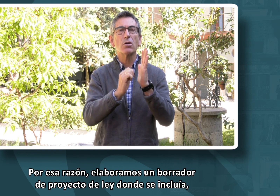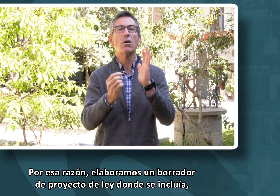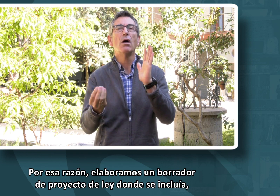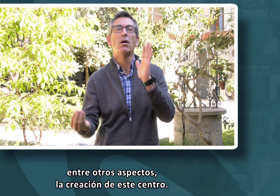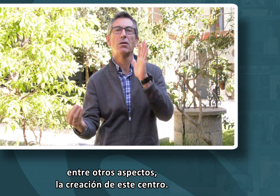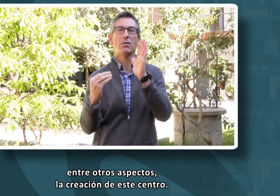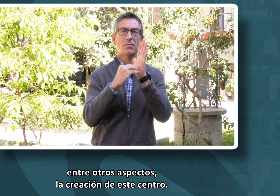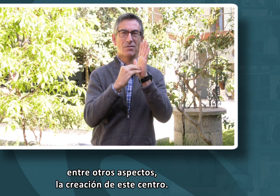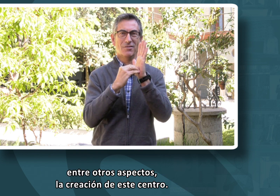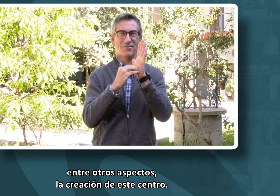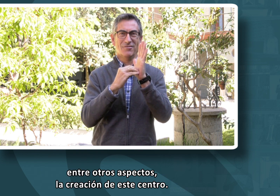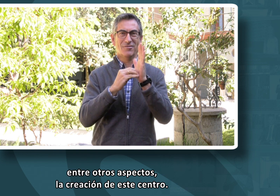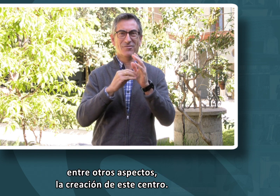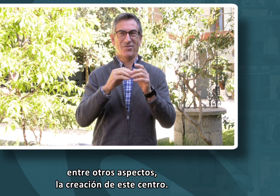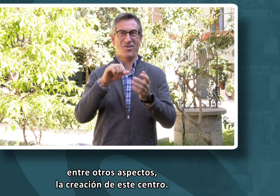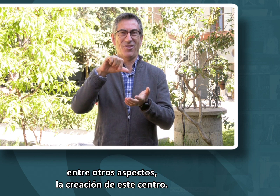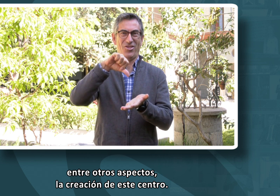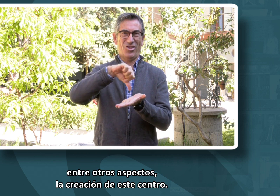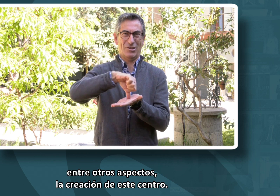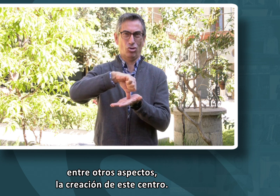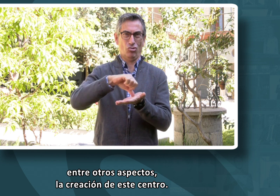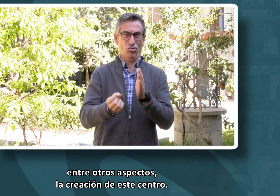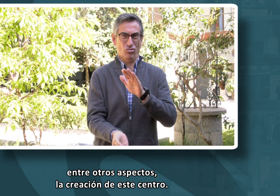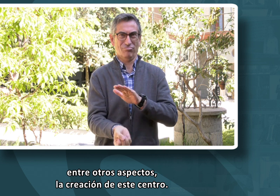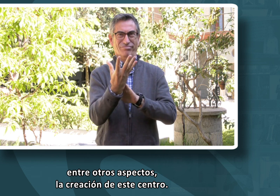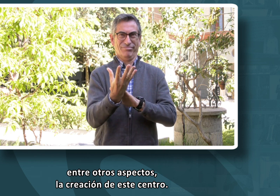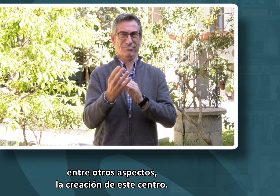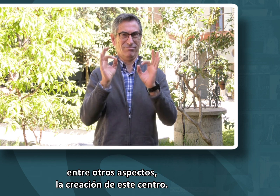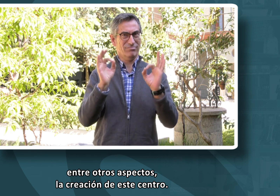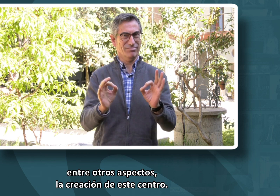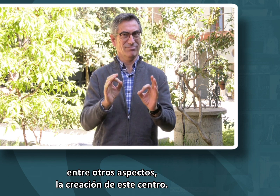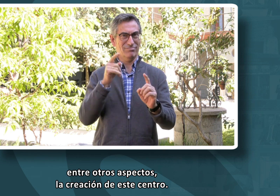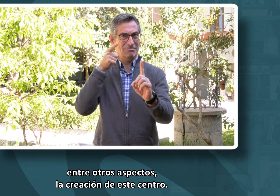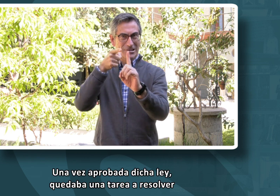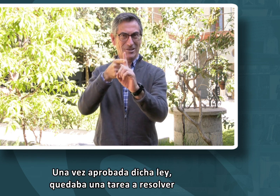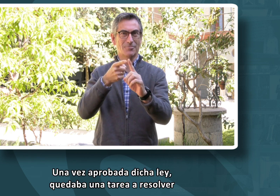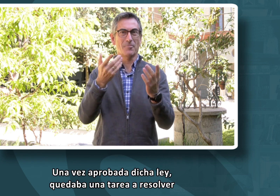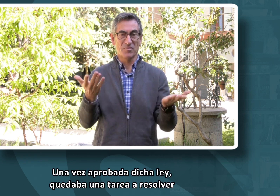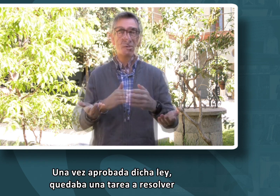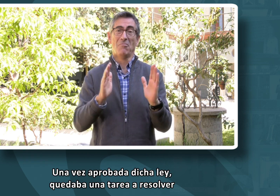entre otros aspectos, la creación de este centro.